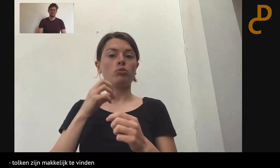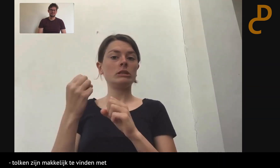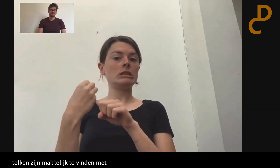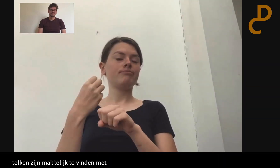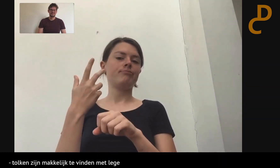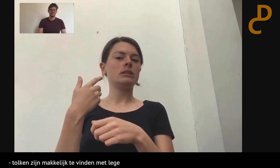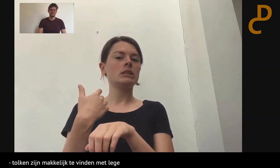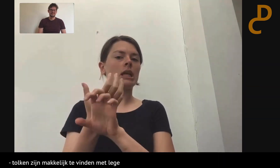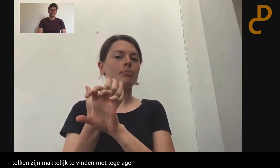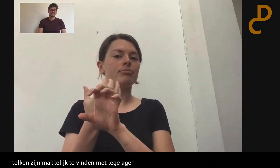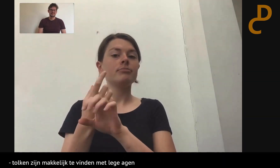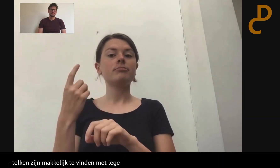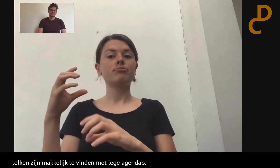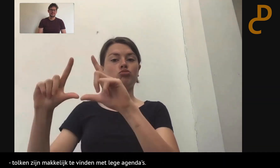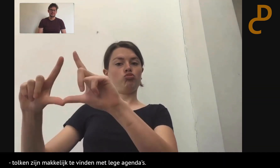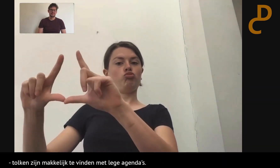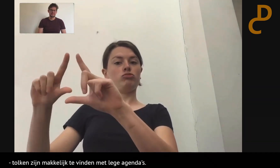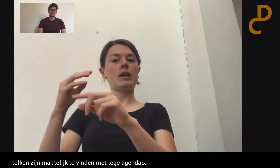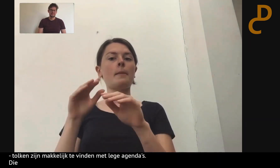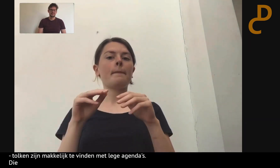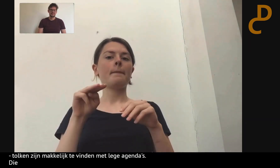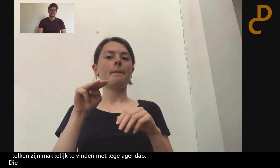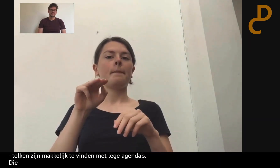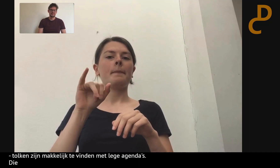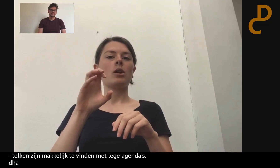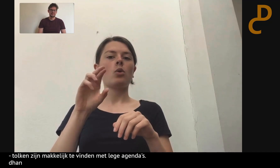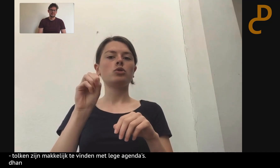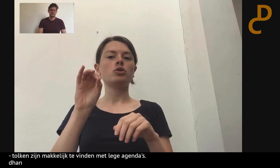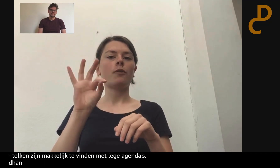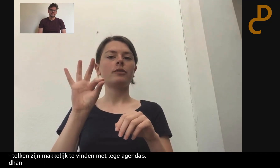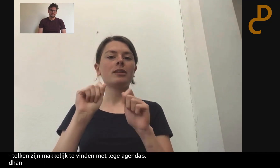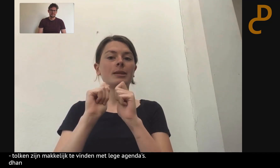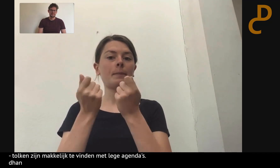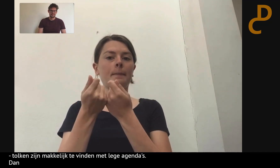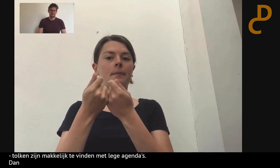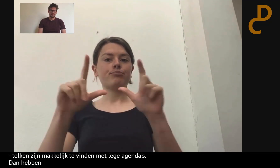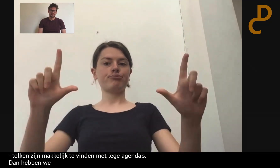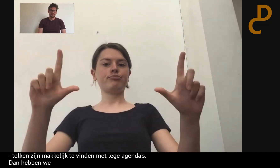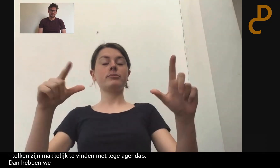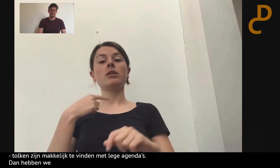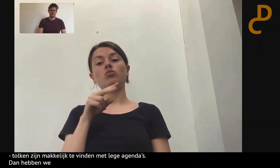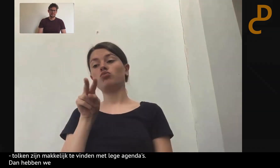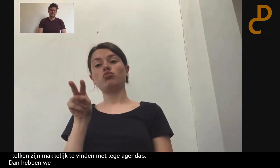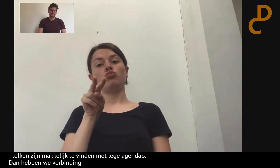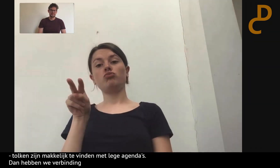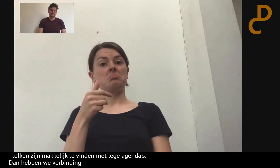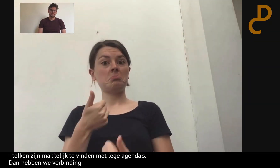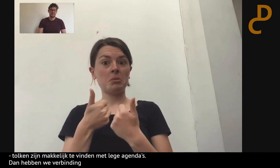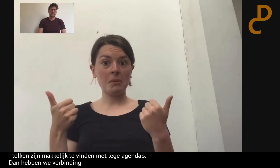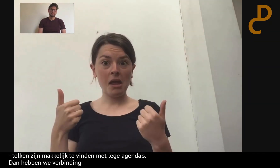die wil tolken. Die zegt prima, dan hebben wij verbinding via Skype. Die heb ik dan klein in beeld. En dan heb ik Microsoft Teams groot en kan